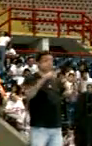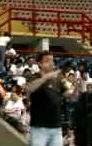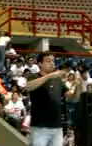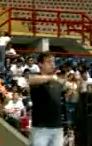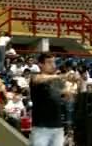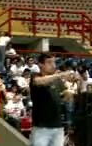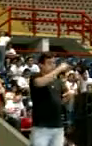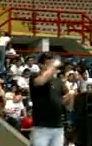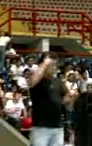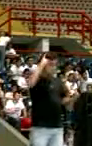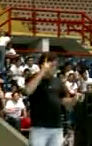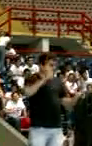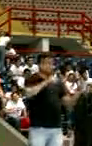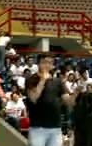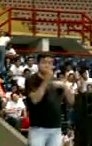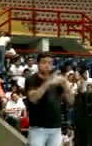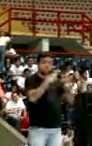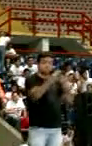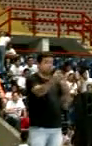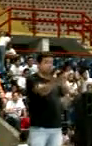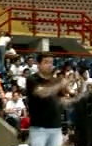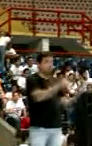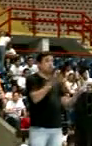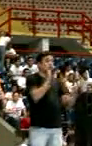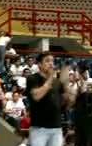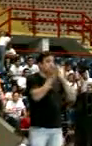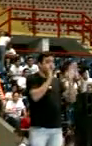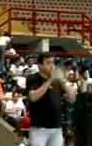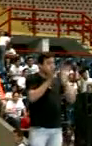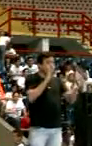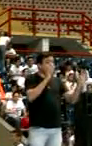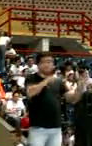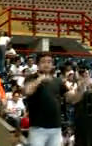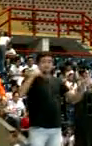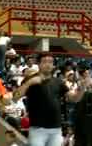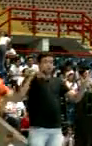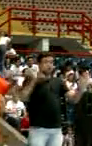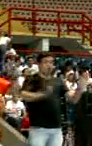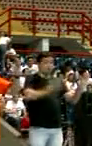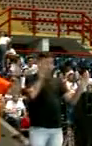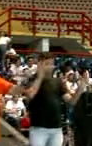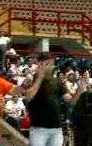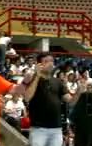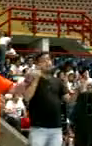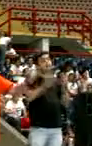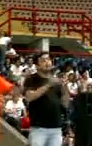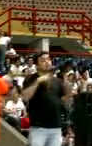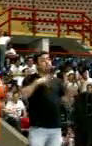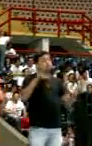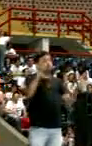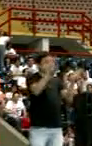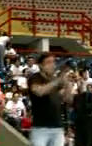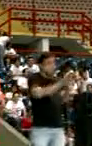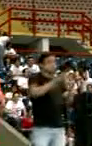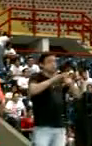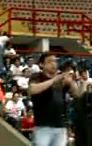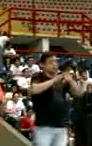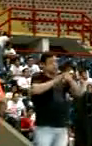a população papocando, o Facebook da morte bombando, chegou a peste